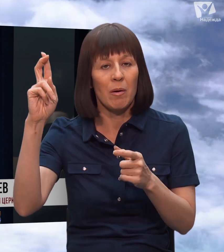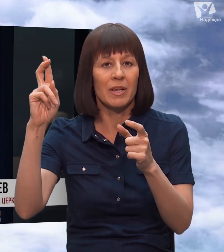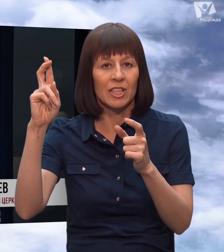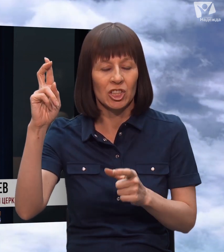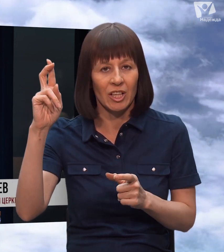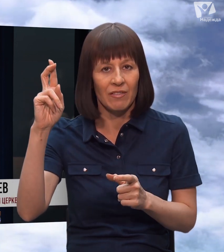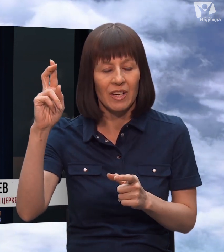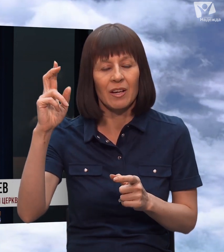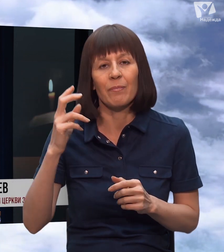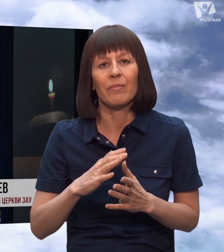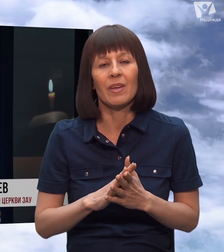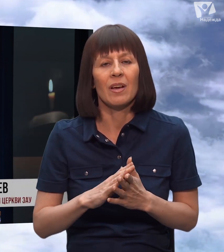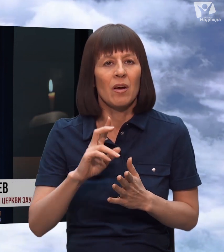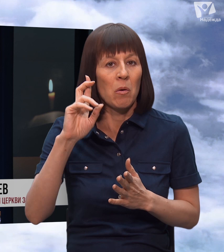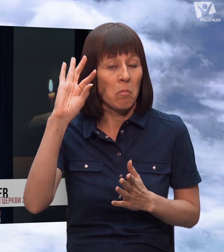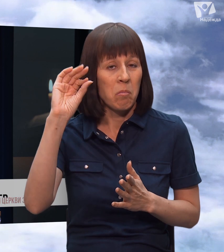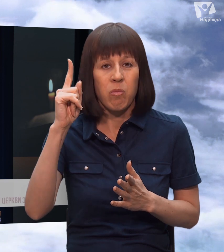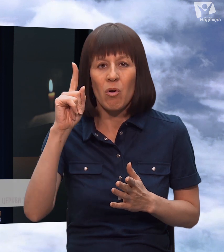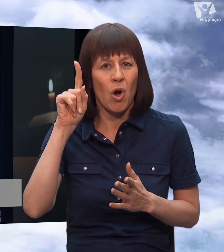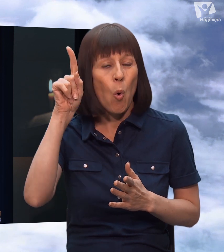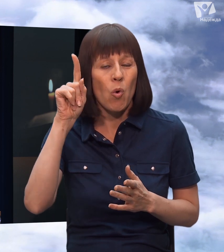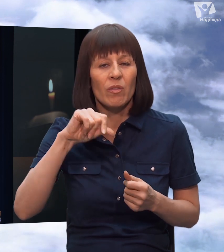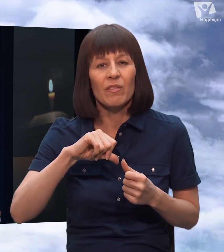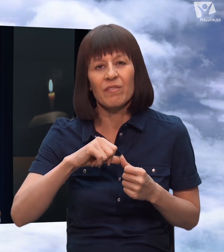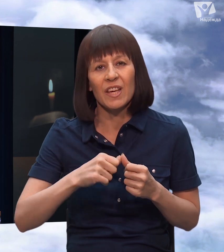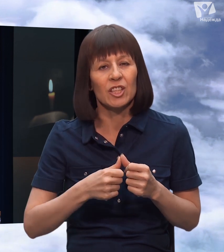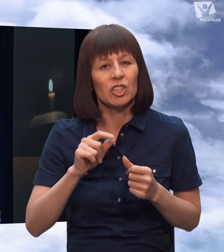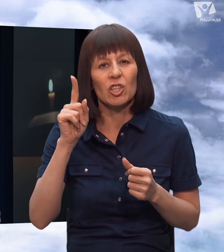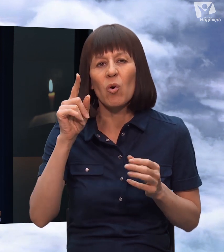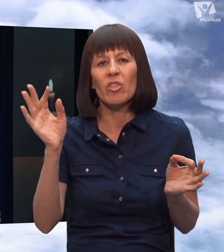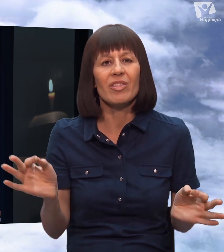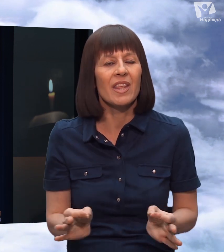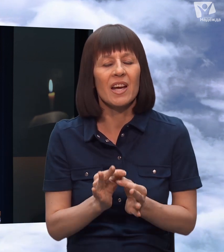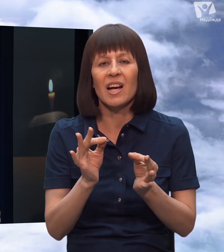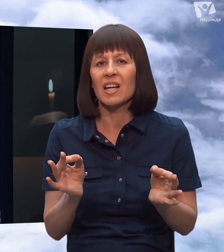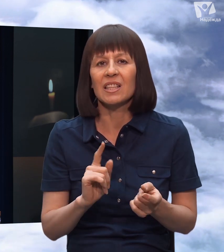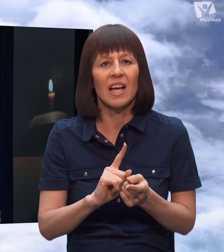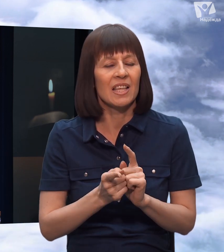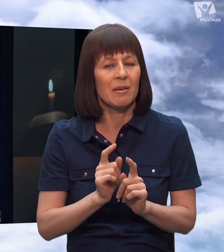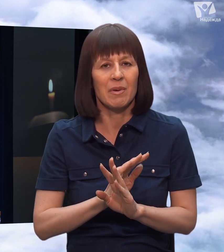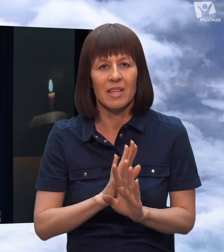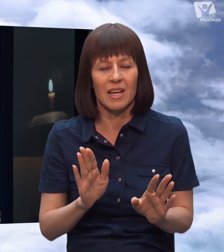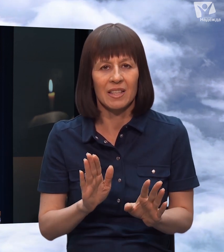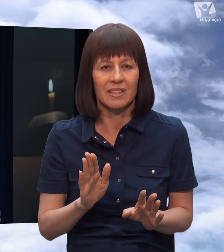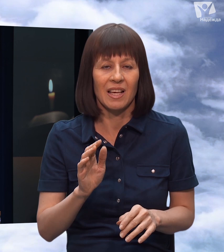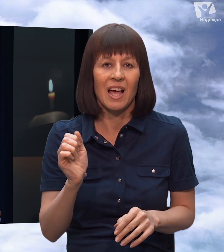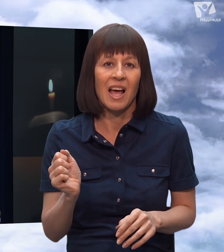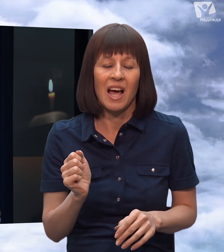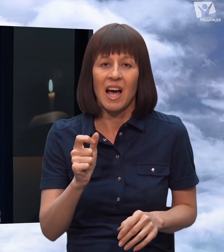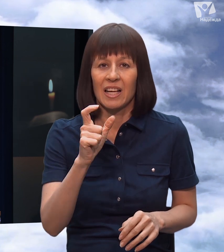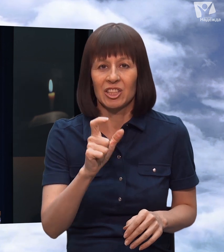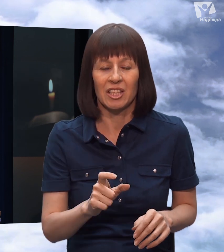человеком и каждом бог вечен однозначно он никогда не меняет но и человек на мой взгляд редко меняется